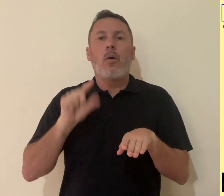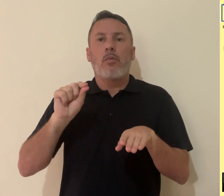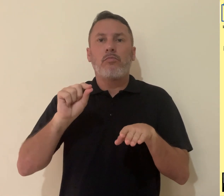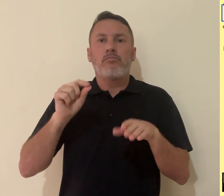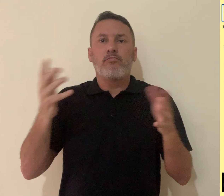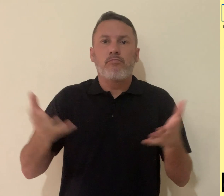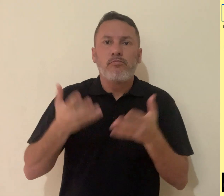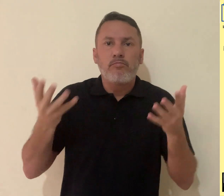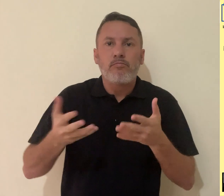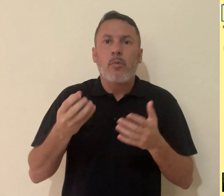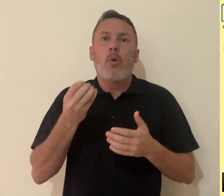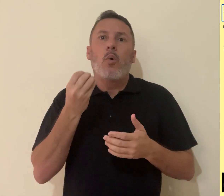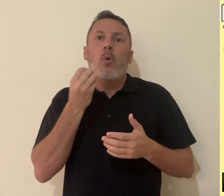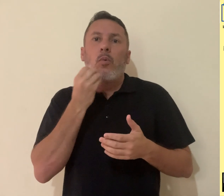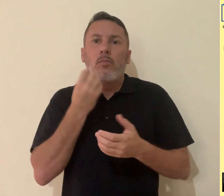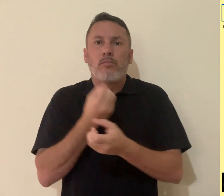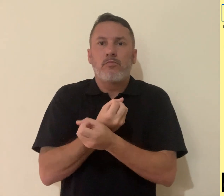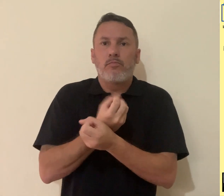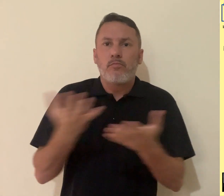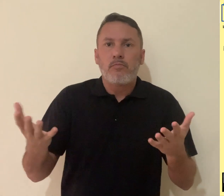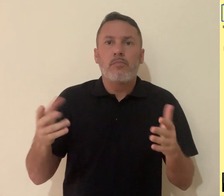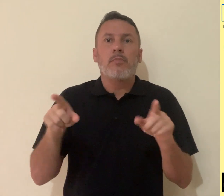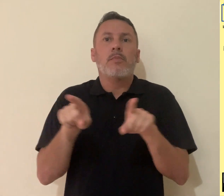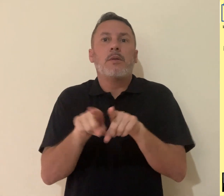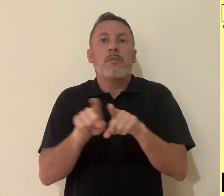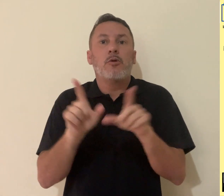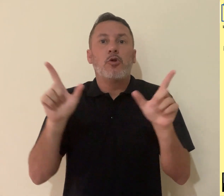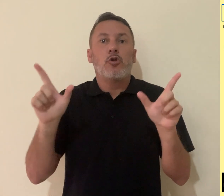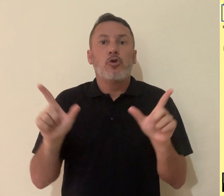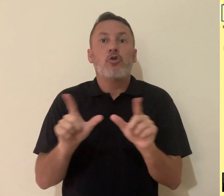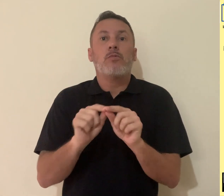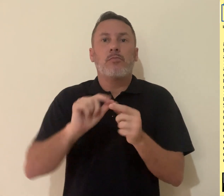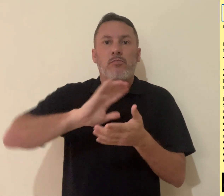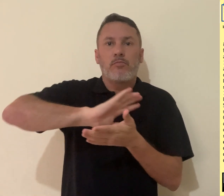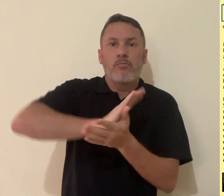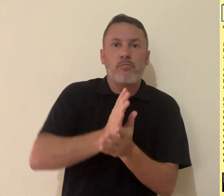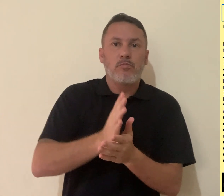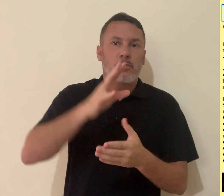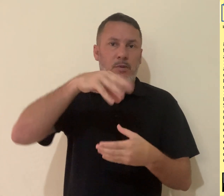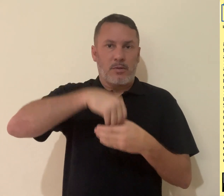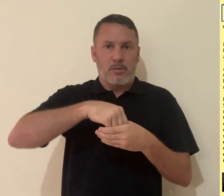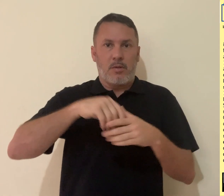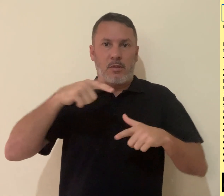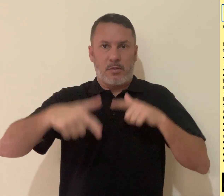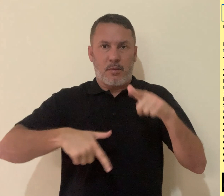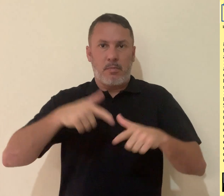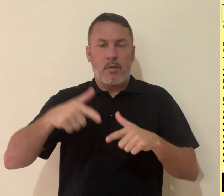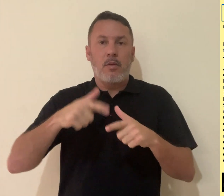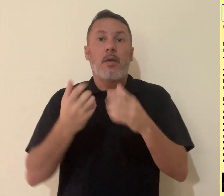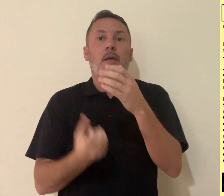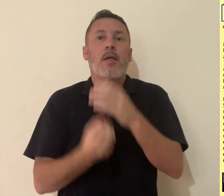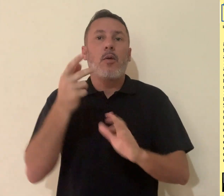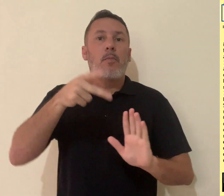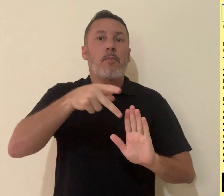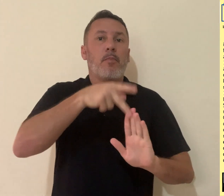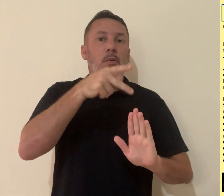promoção da igualdade de oportunidades e eliminação da discriminação no trabalho instituída pela portaria